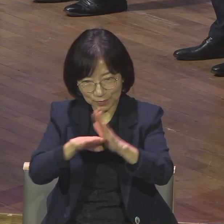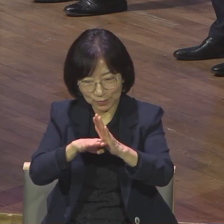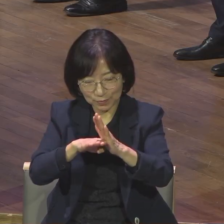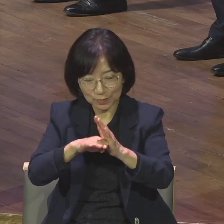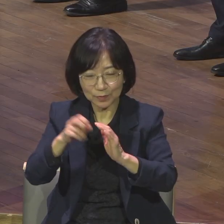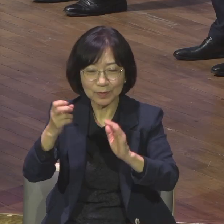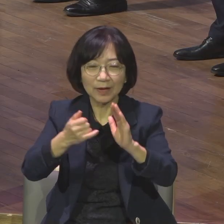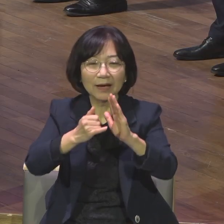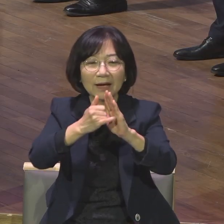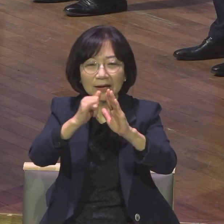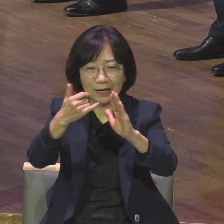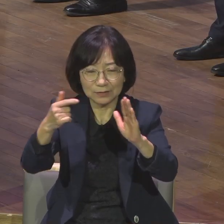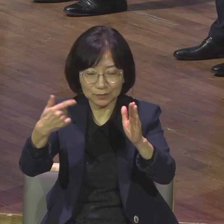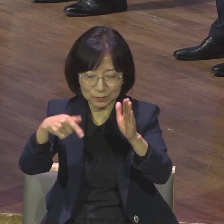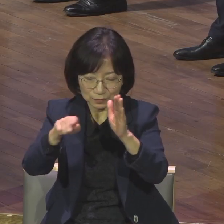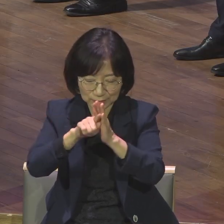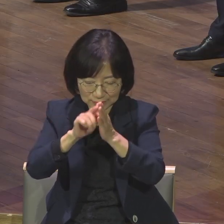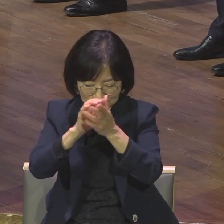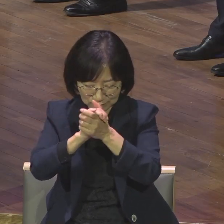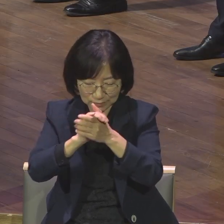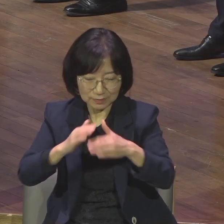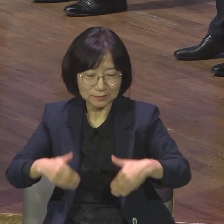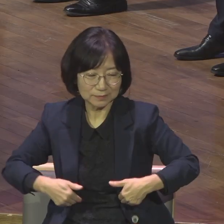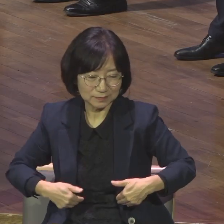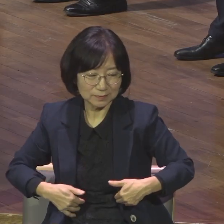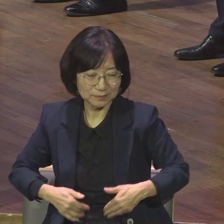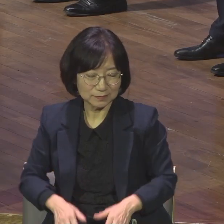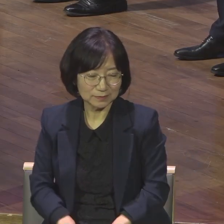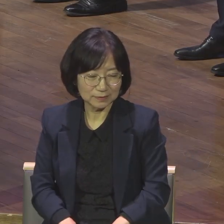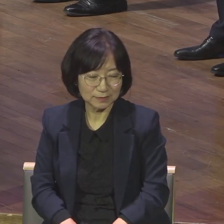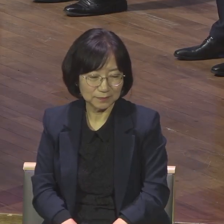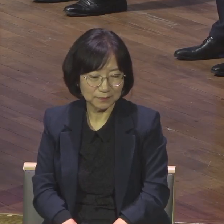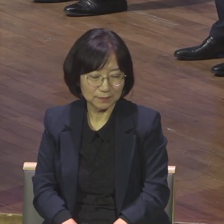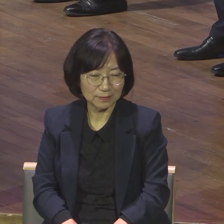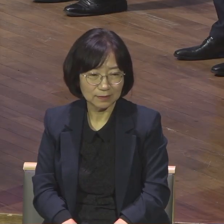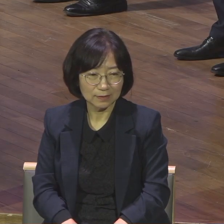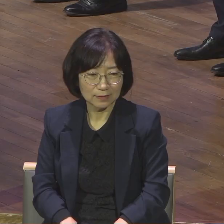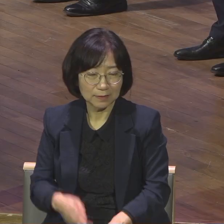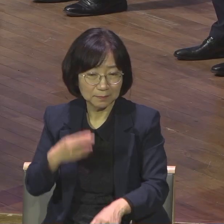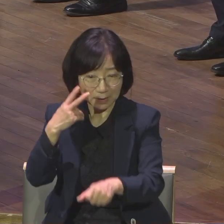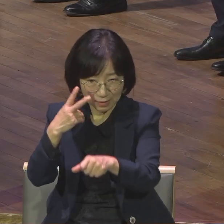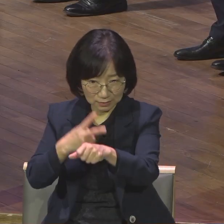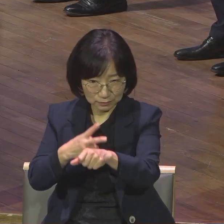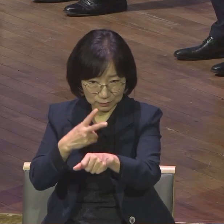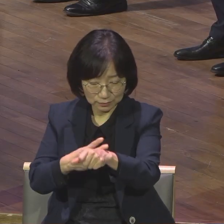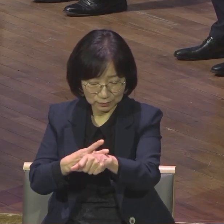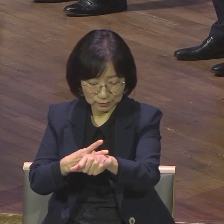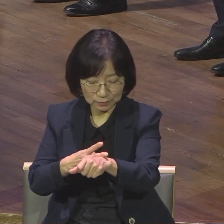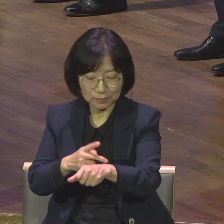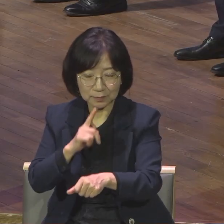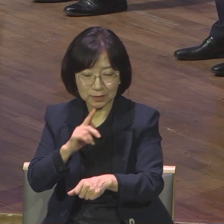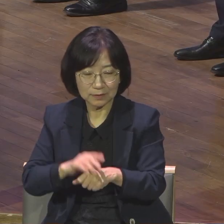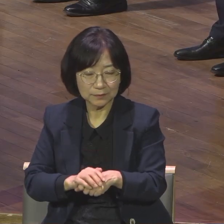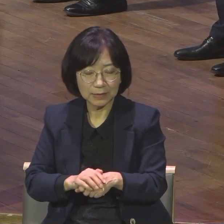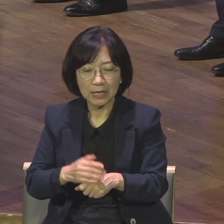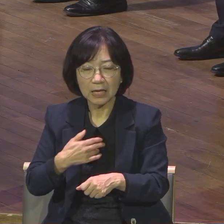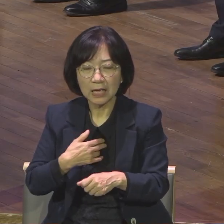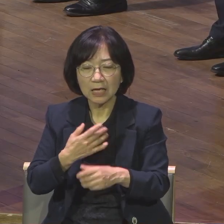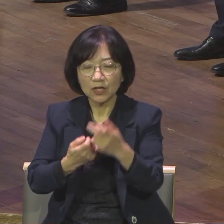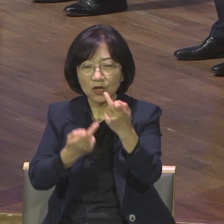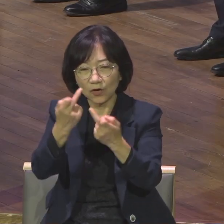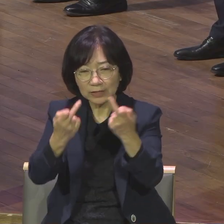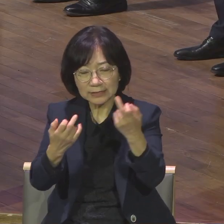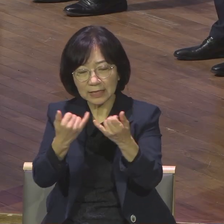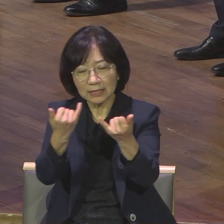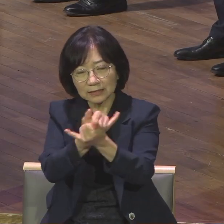아니라 하나님이 주신 당연한 마음입니다. 바울 역시 로마서 9장 3절에 나의 형제 곧 고륙의 친척을 위하여 내